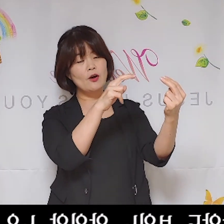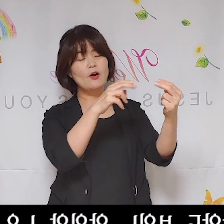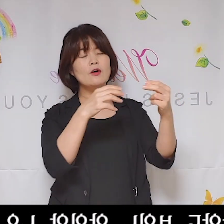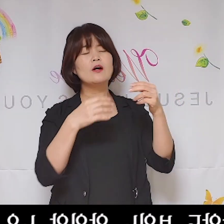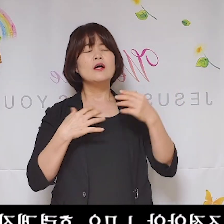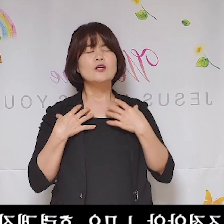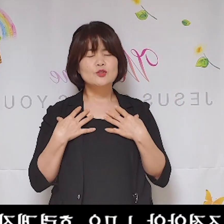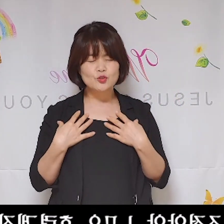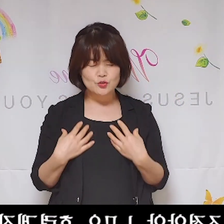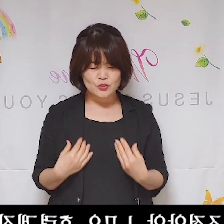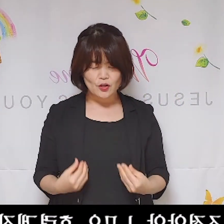맞추며